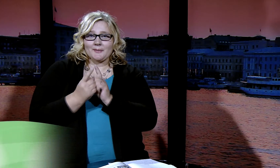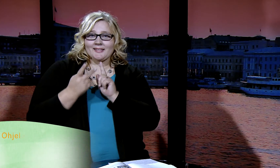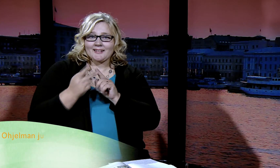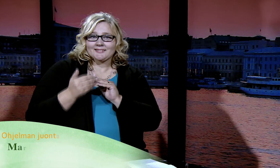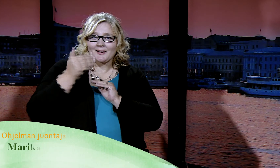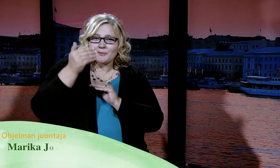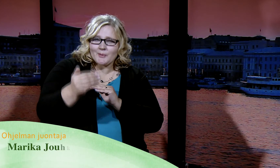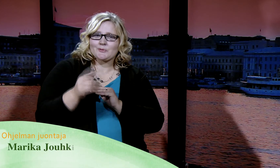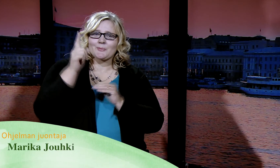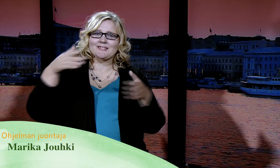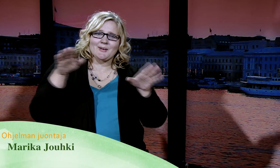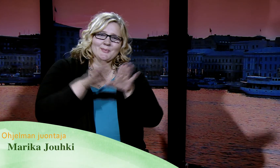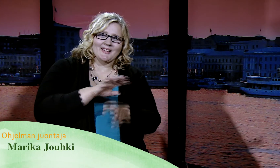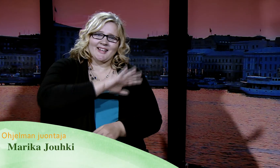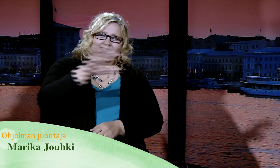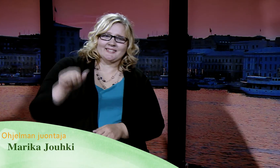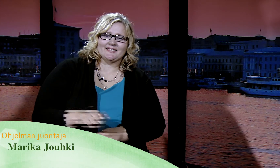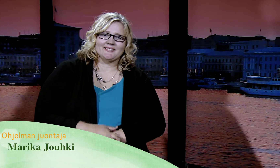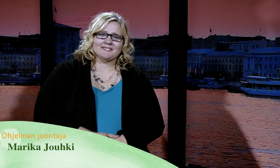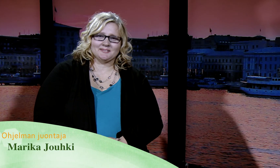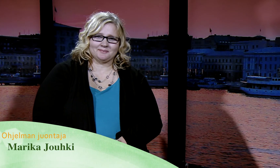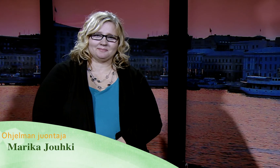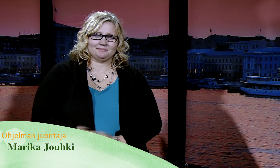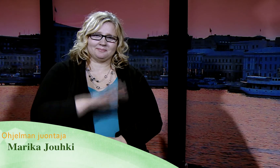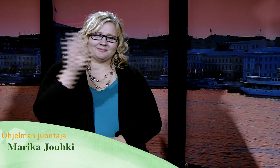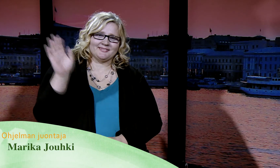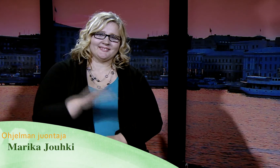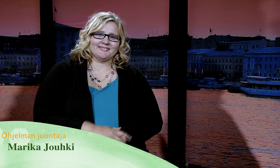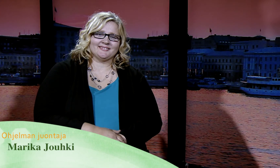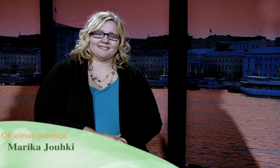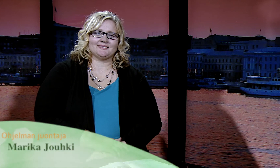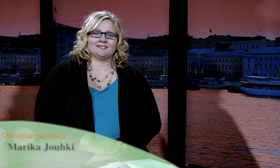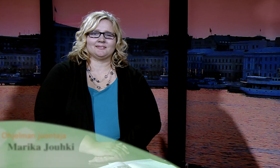keskustelutuokiosta. Me tapaamme taas seuraavalla kerralla. Siunausta teille kaikille. Hei vaan!